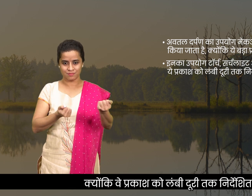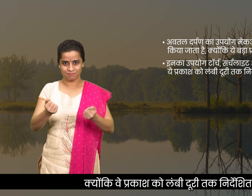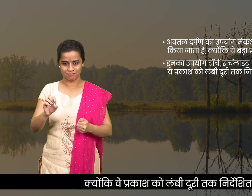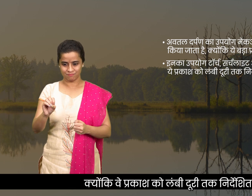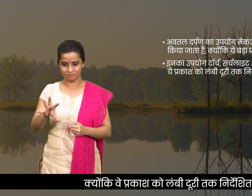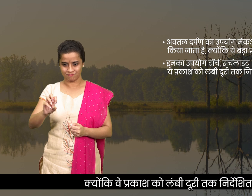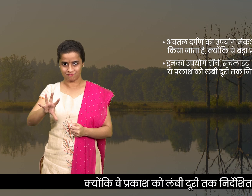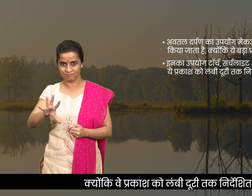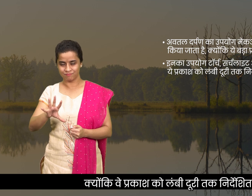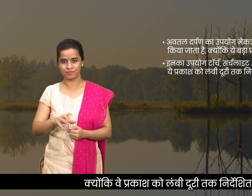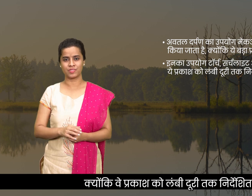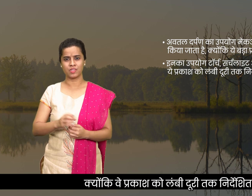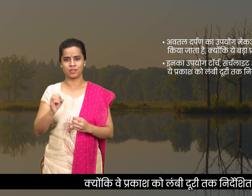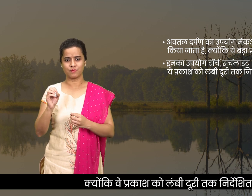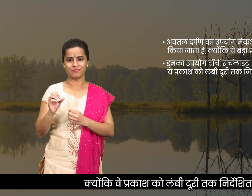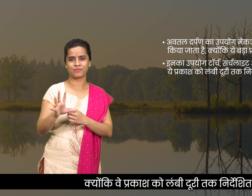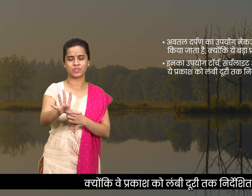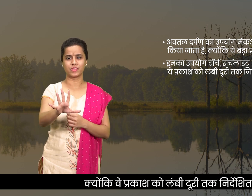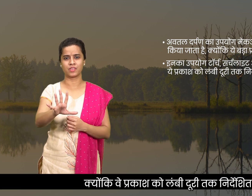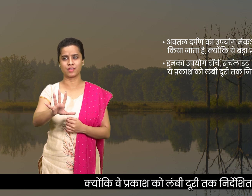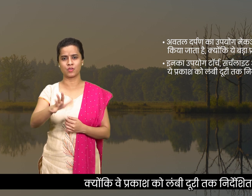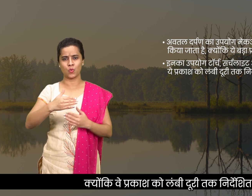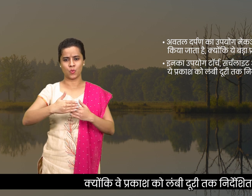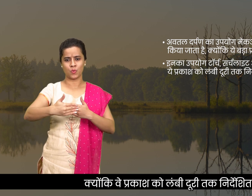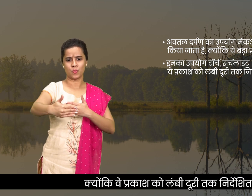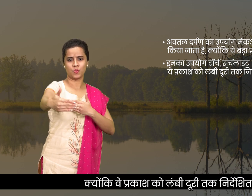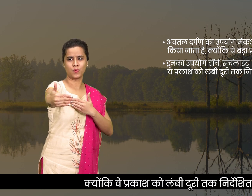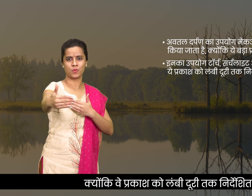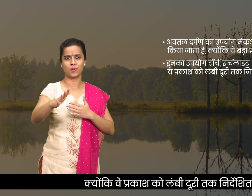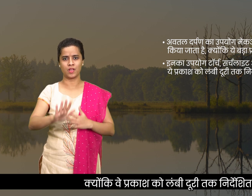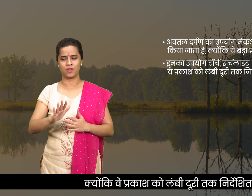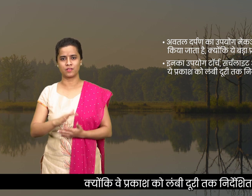क्योंकि वे प्रकाश को लंबी दूरी तक निर्देशित करते हैं।